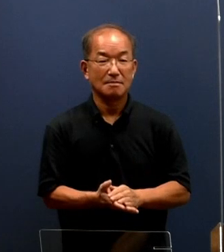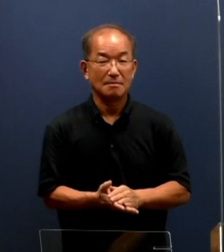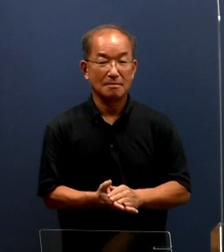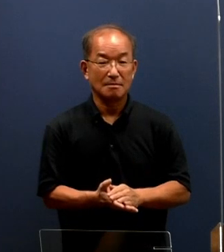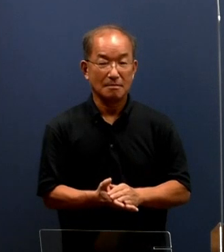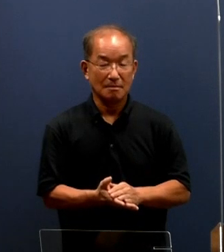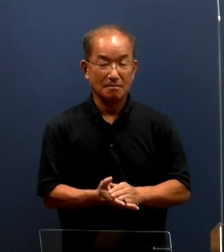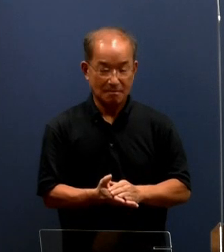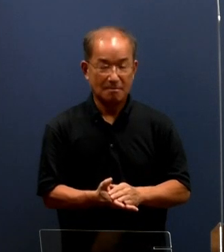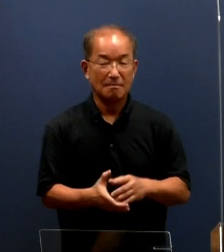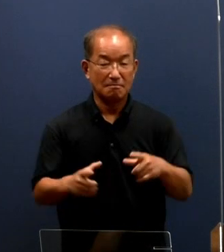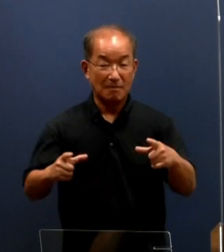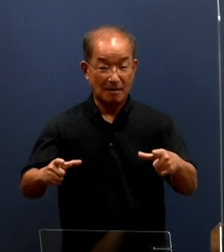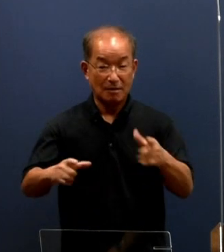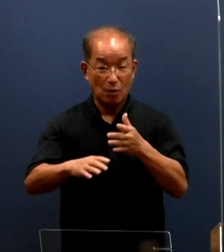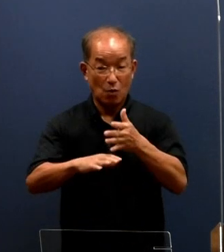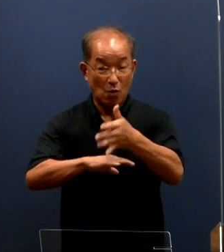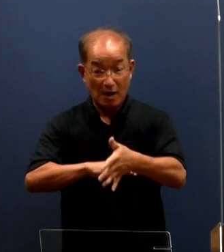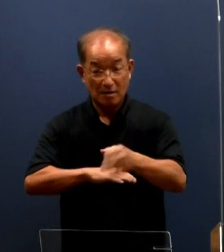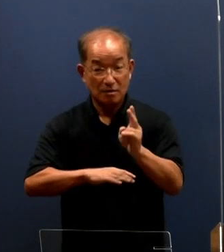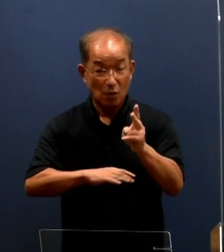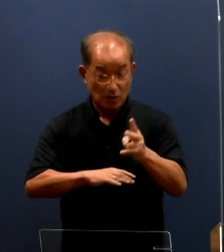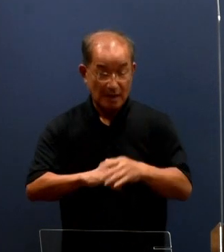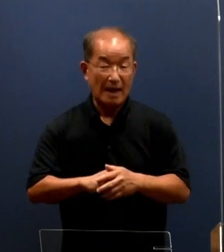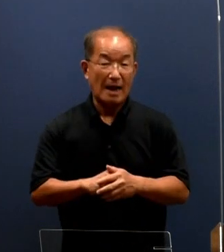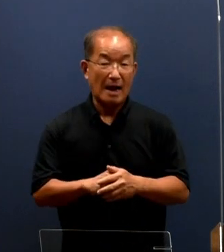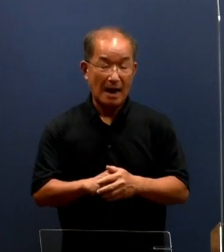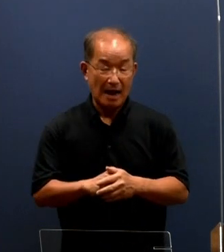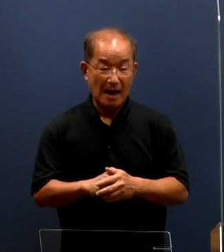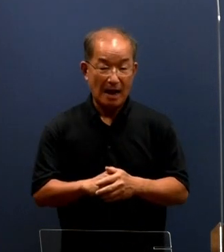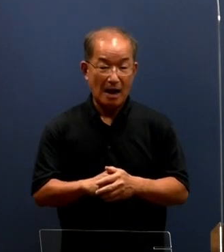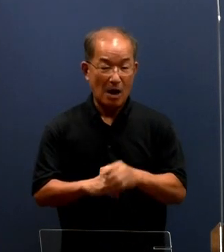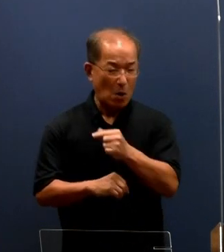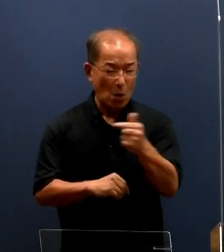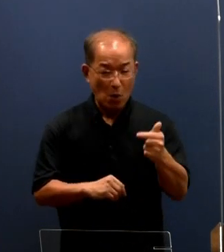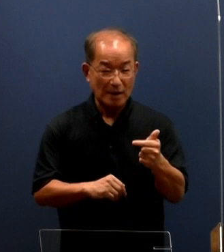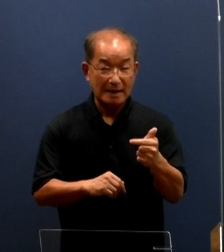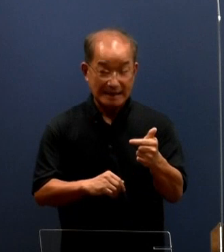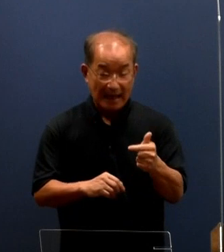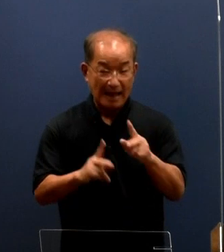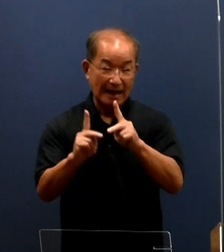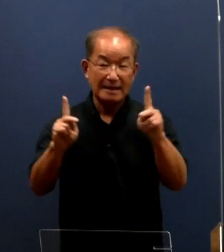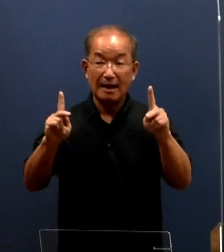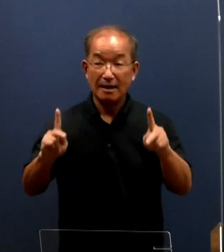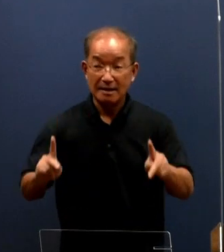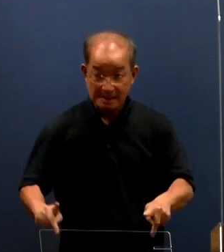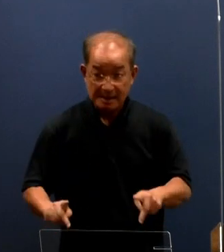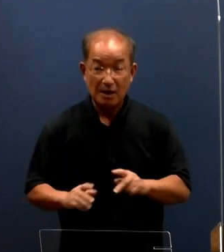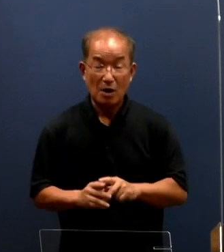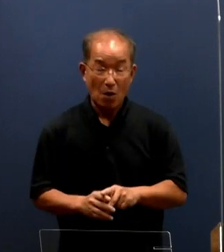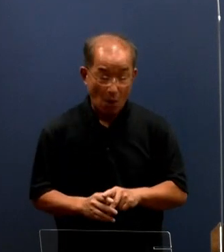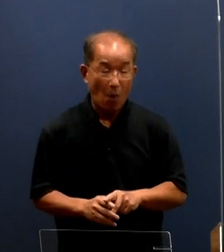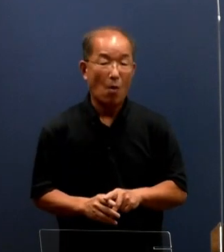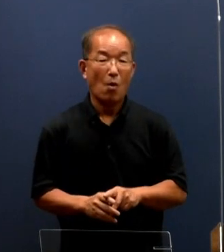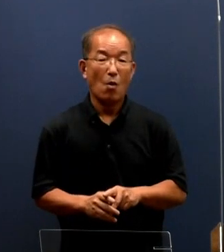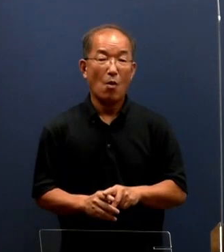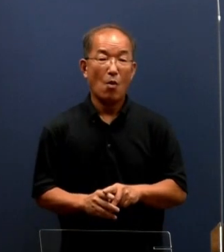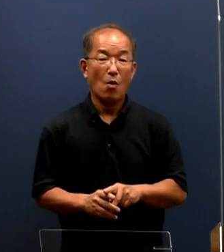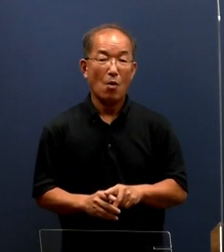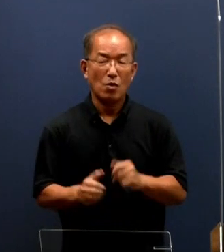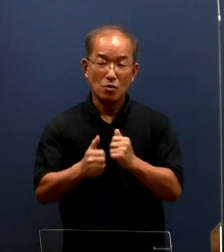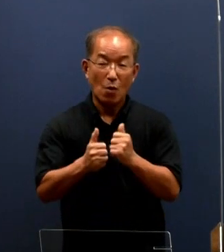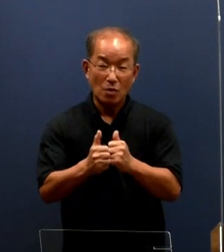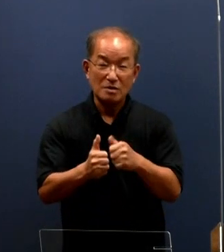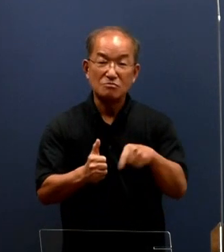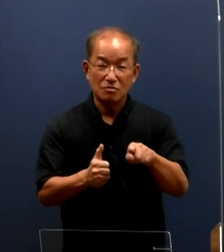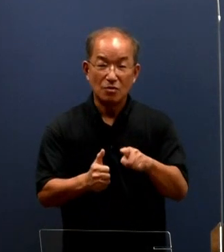を超えるような大きな会社と小さな自治体が協議するとは言いながらも、事